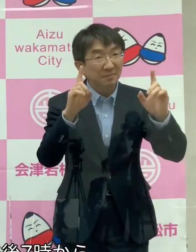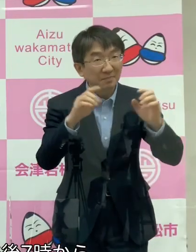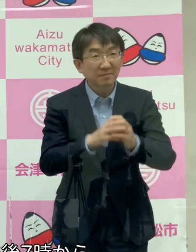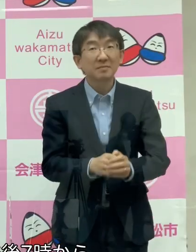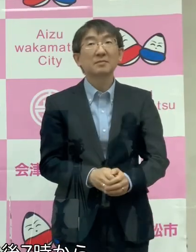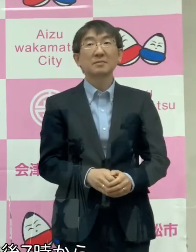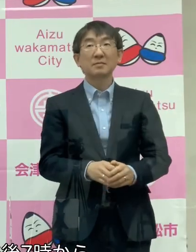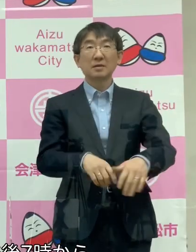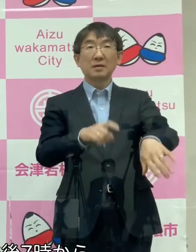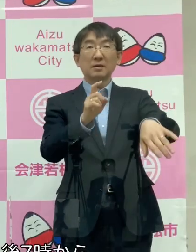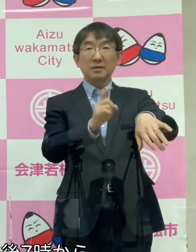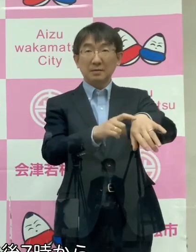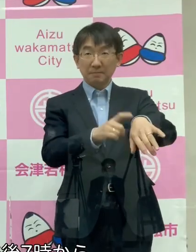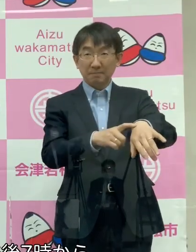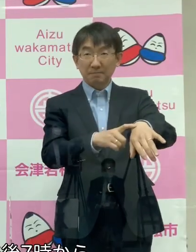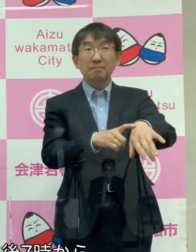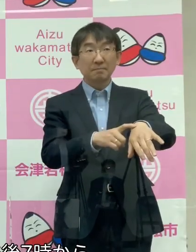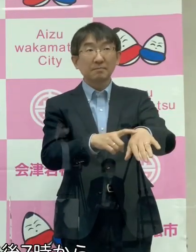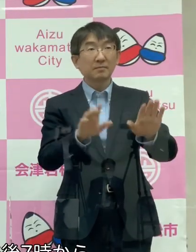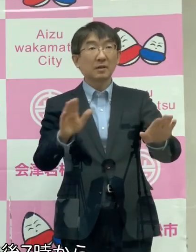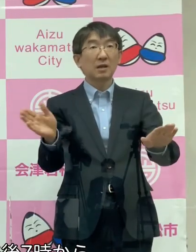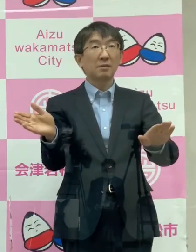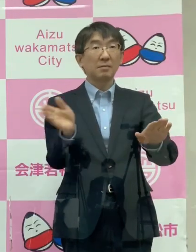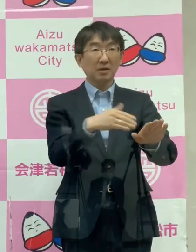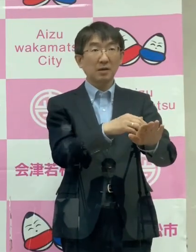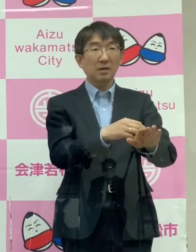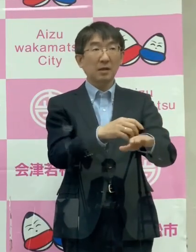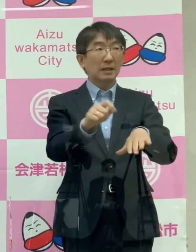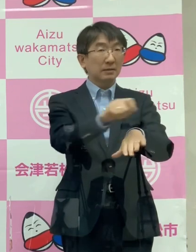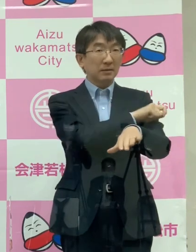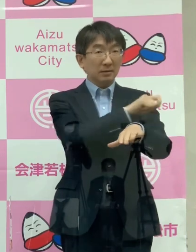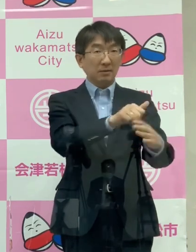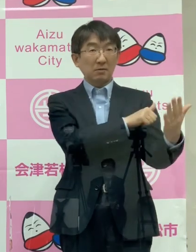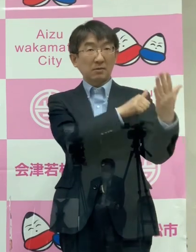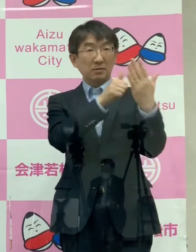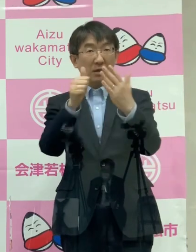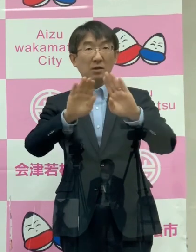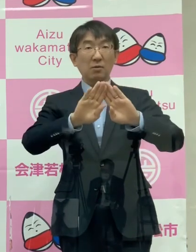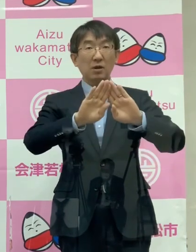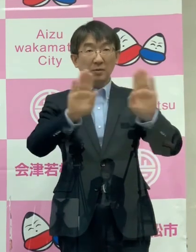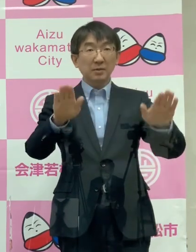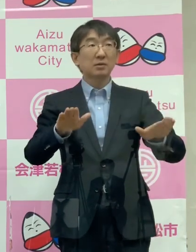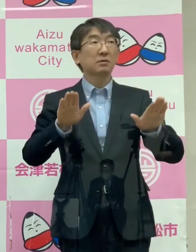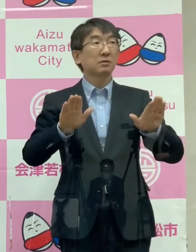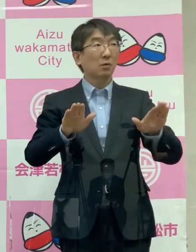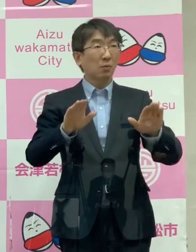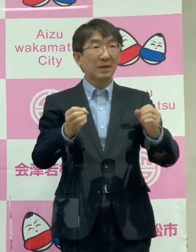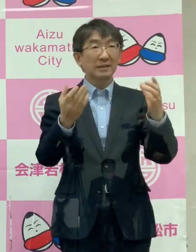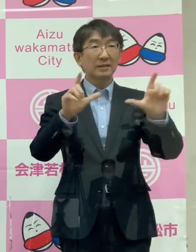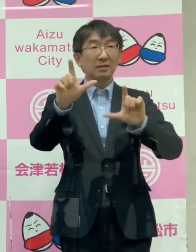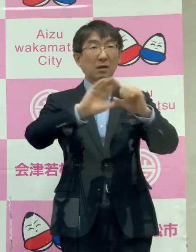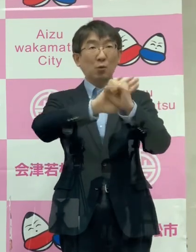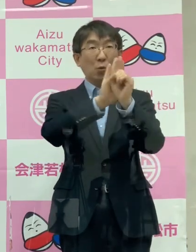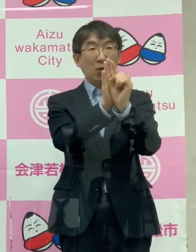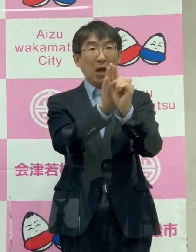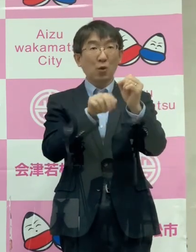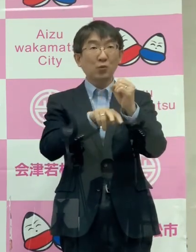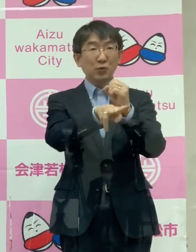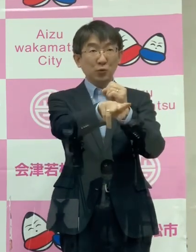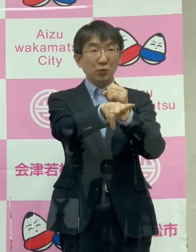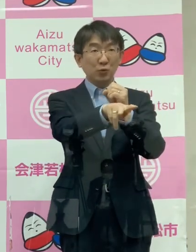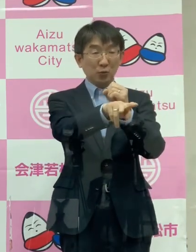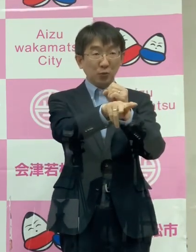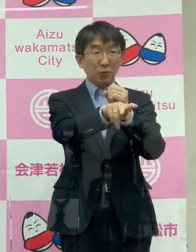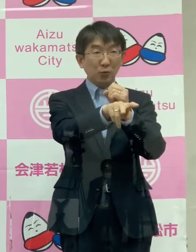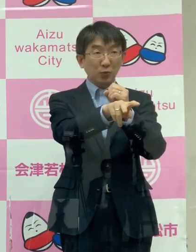では、プレゼントといいますので、前村知事の会見をプレゼントします。本日は、新型コロナウイルス感染者が、